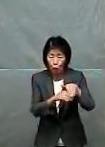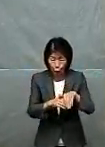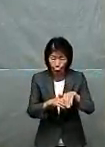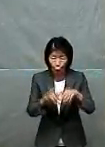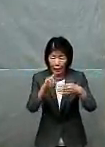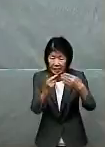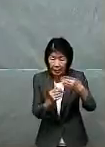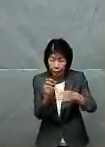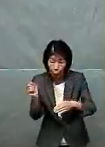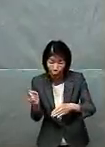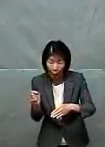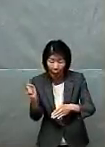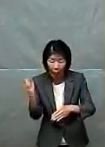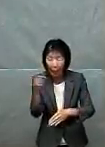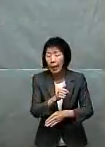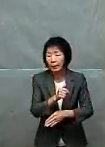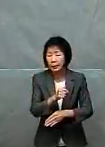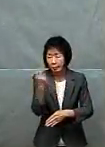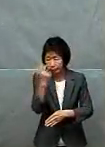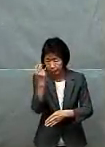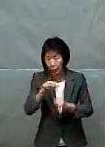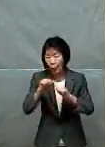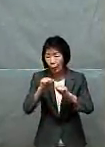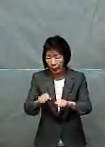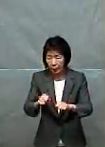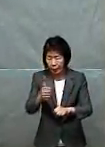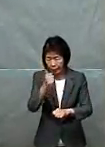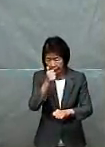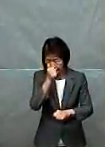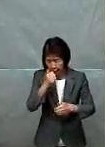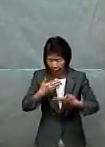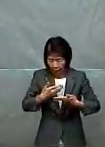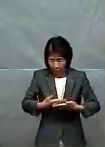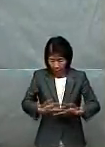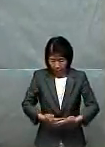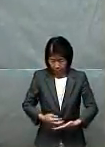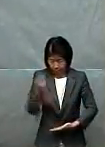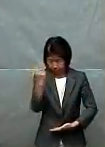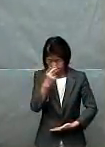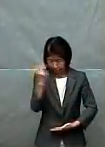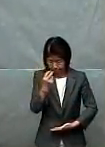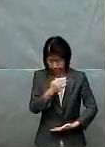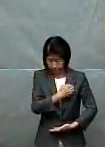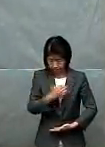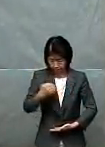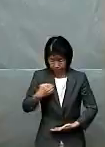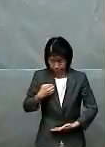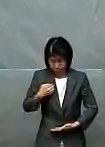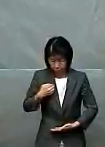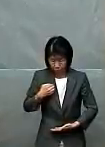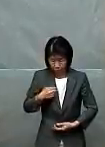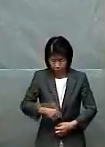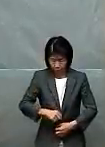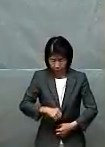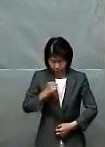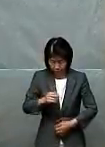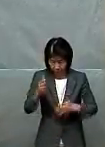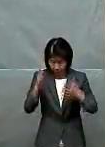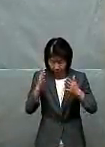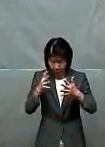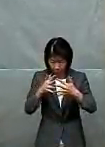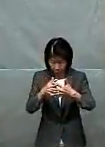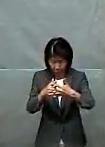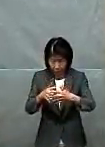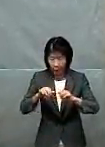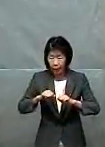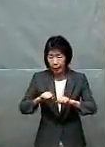階で、検査を行うなど、十分な安全性の確保が図られるよう、しっかりと取り組んでまいります